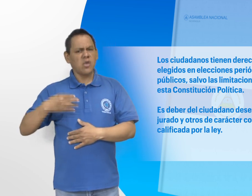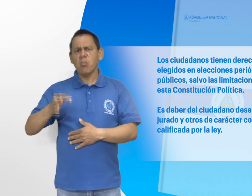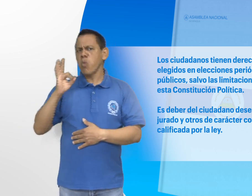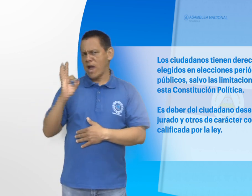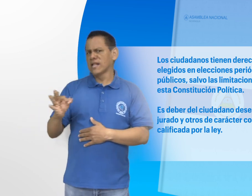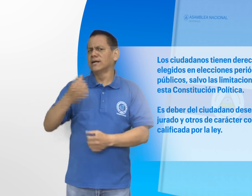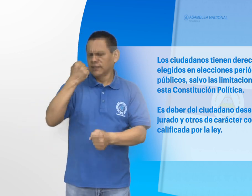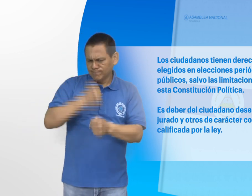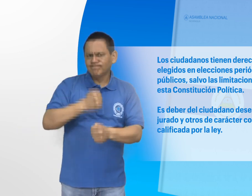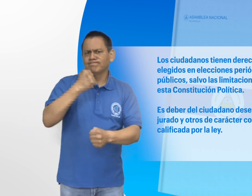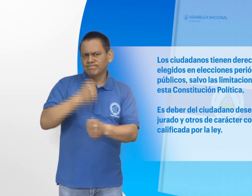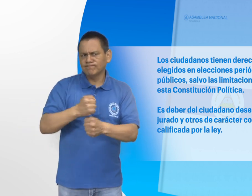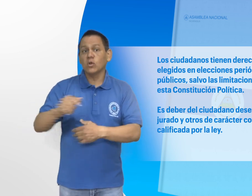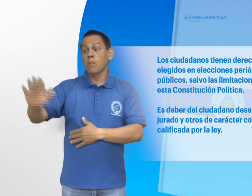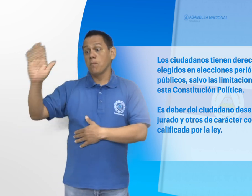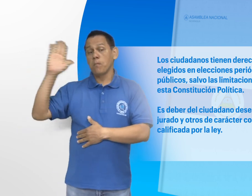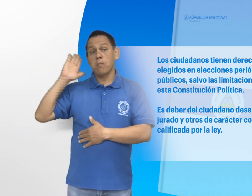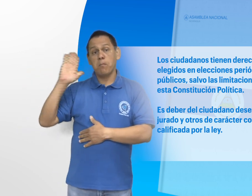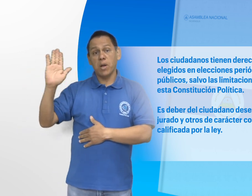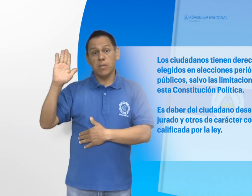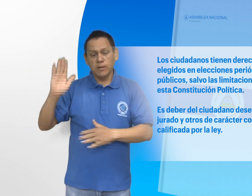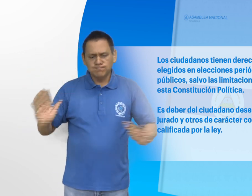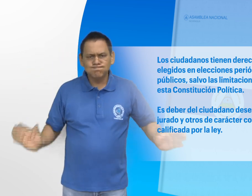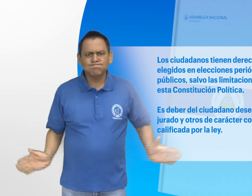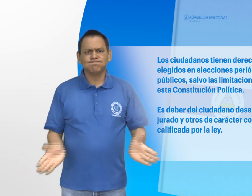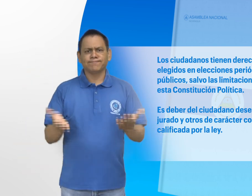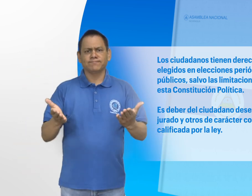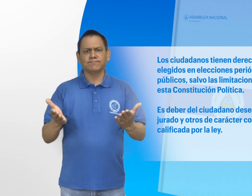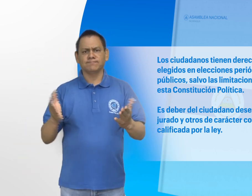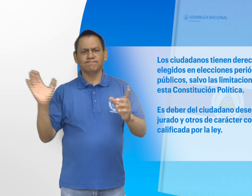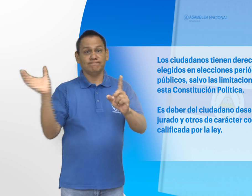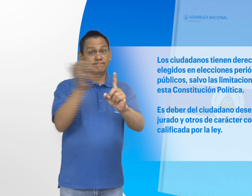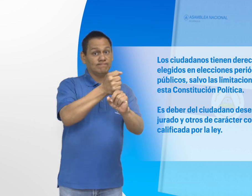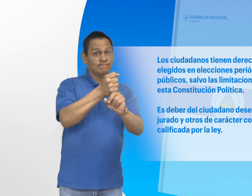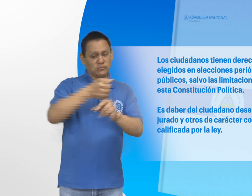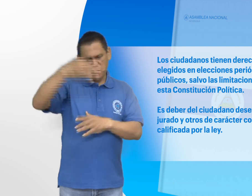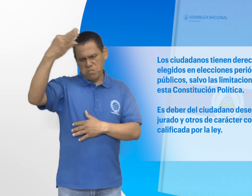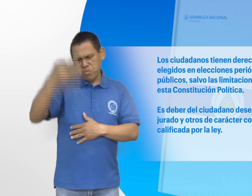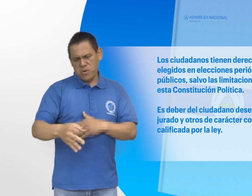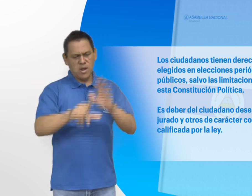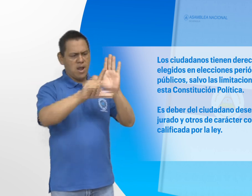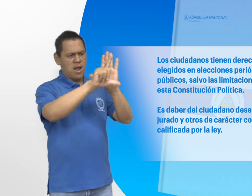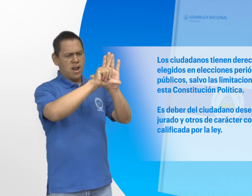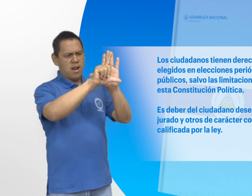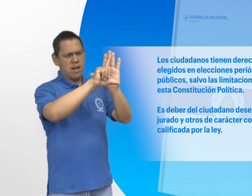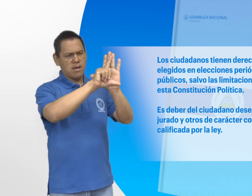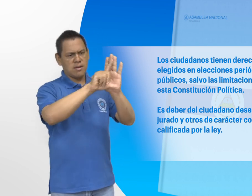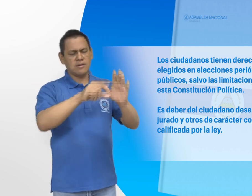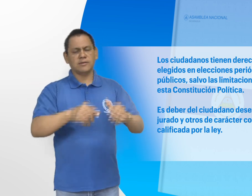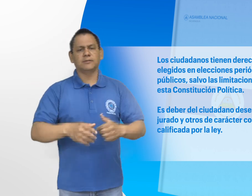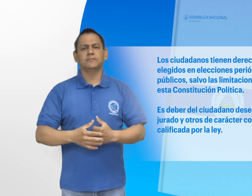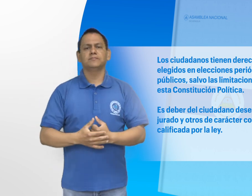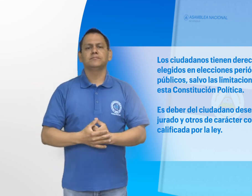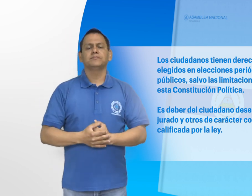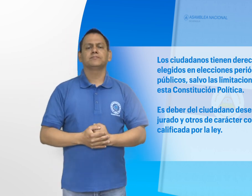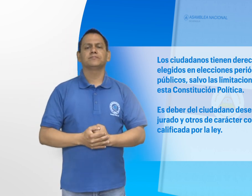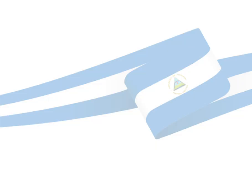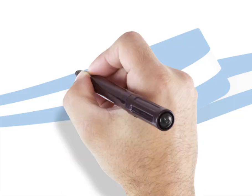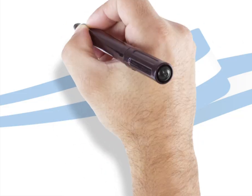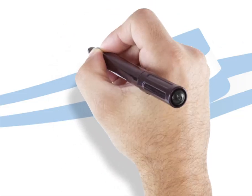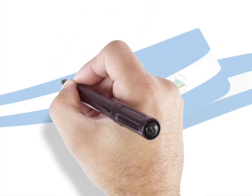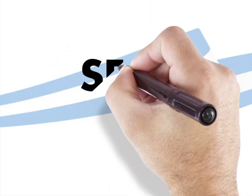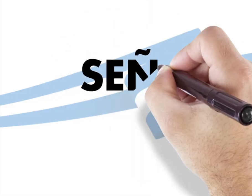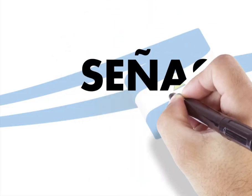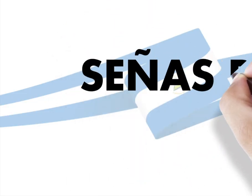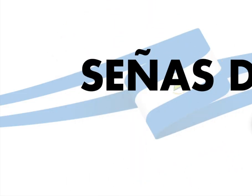de Jurado y otros de carácter concejil salvo excusa calificada por la ley